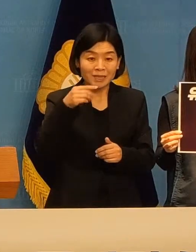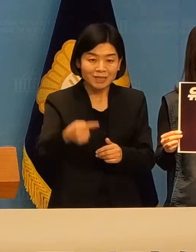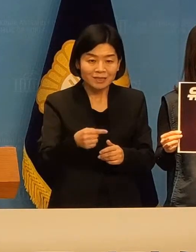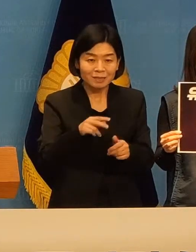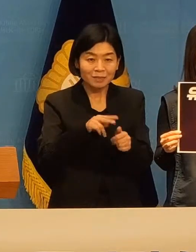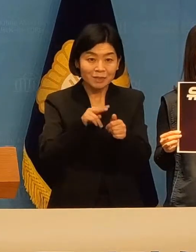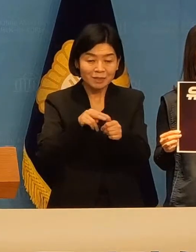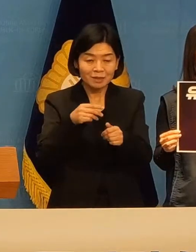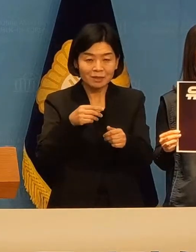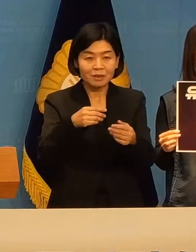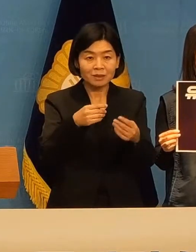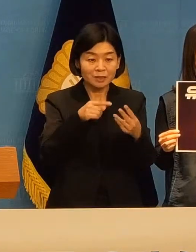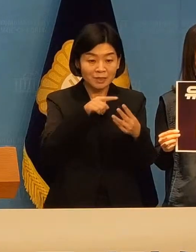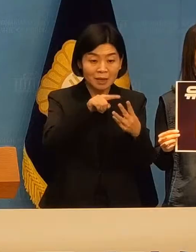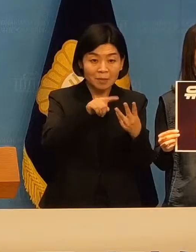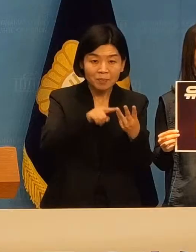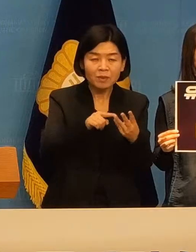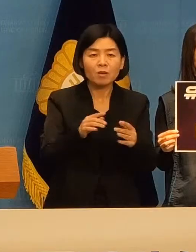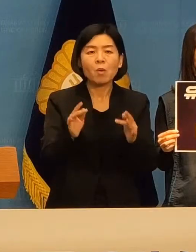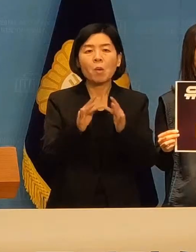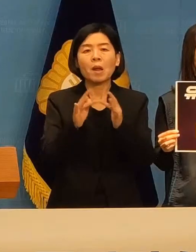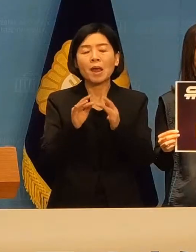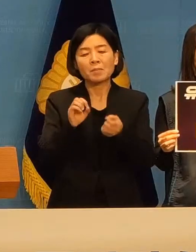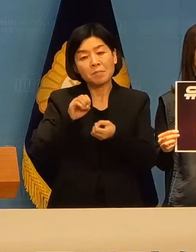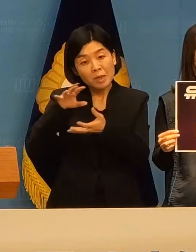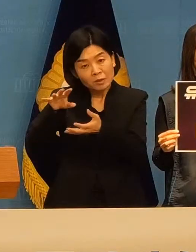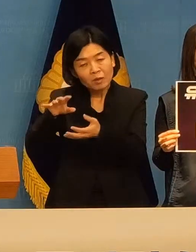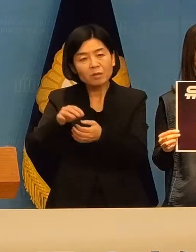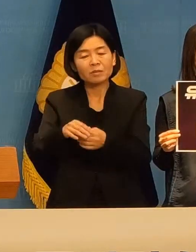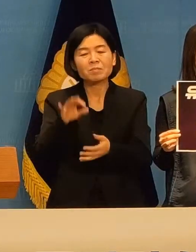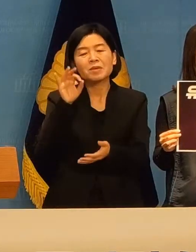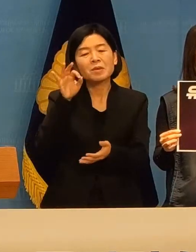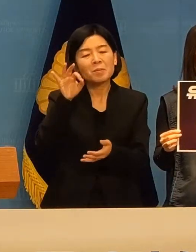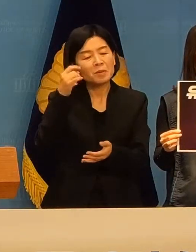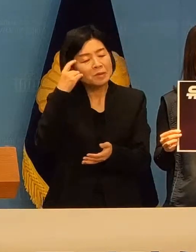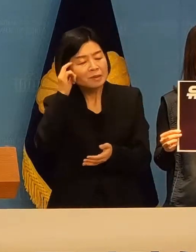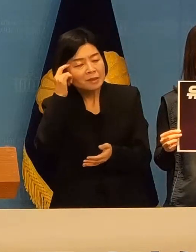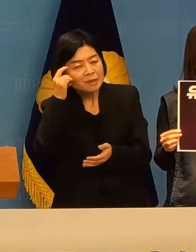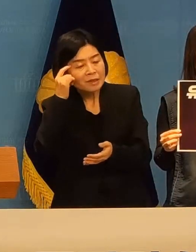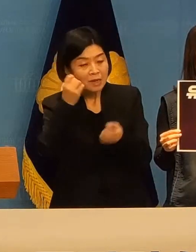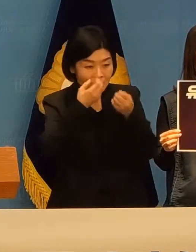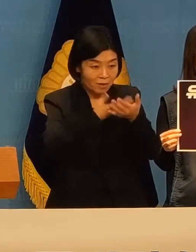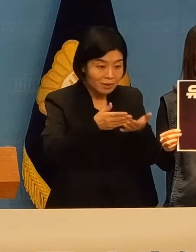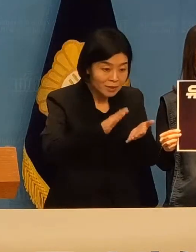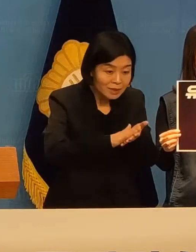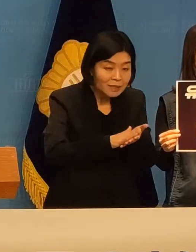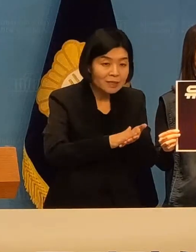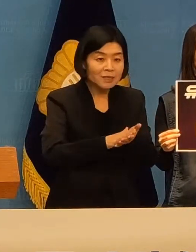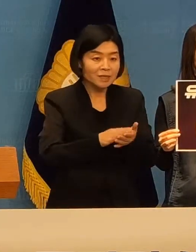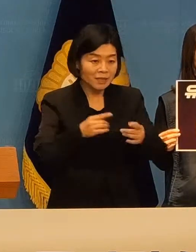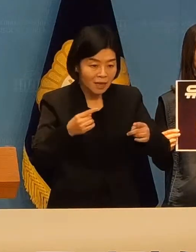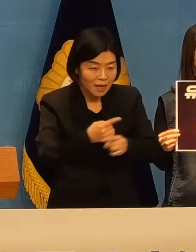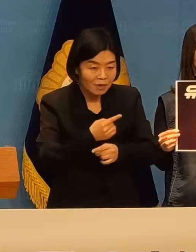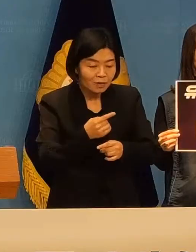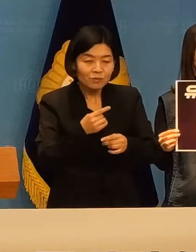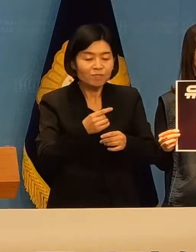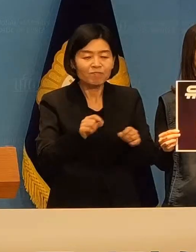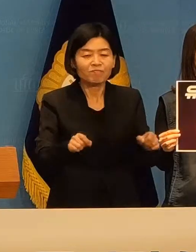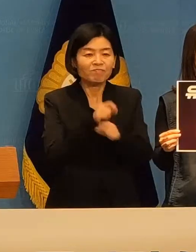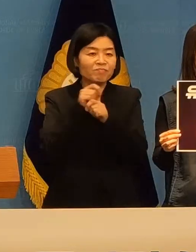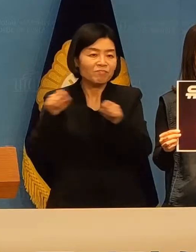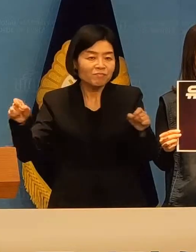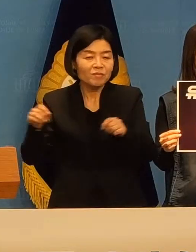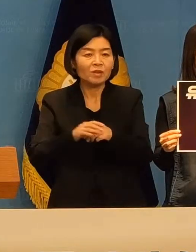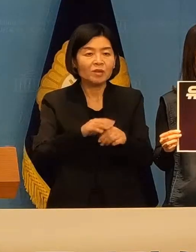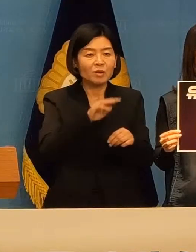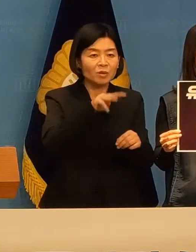비용으로만 생각하며 혁신을 통한 온라인 시장 대응을 유보하고 2022년 롯데마트 새벽 배송 철수, 24년